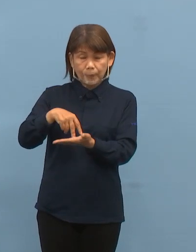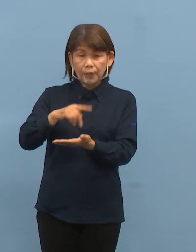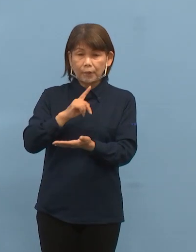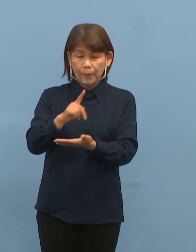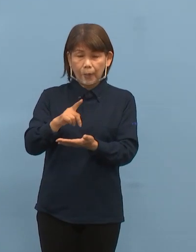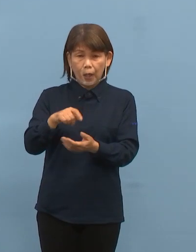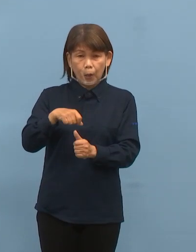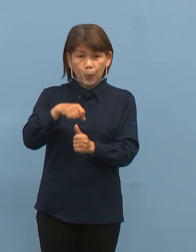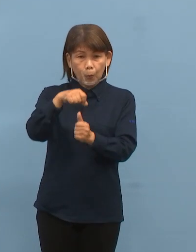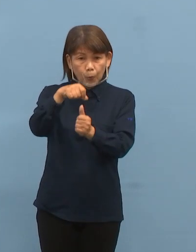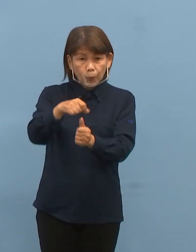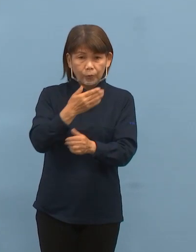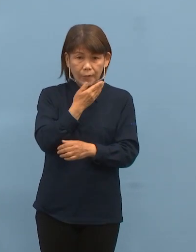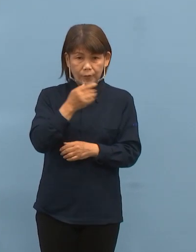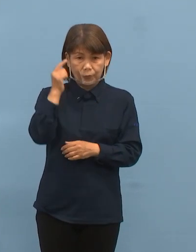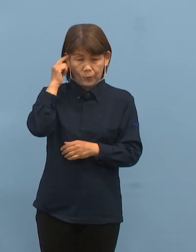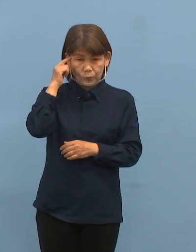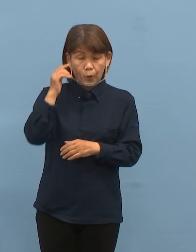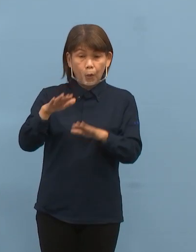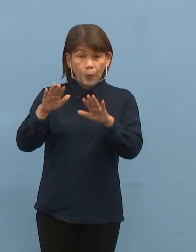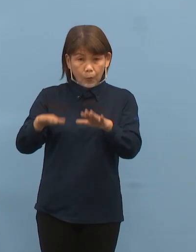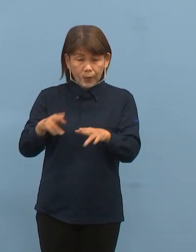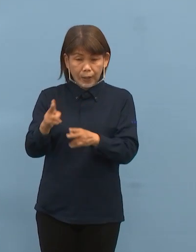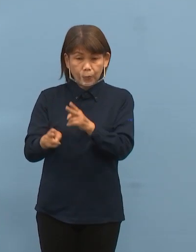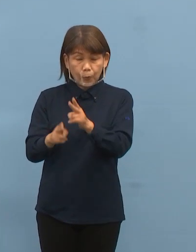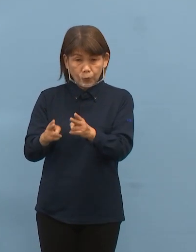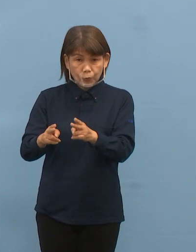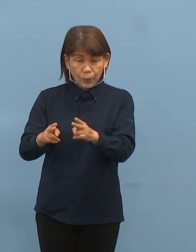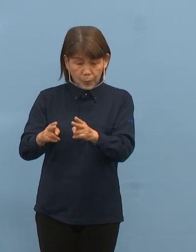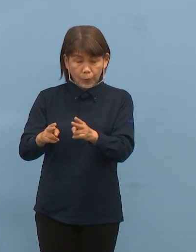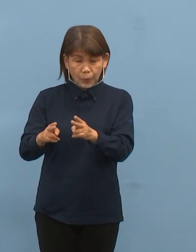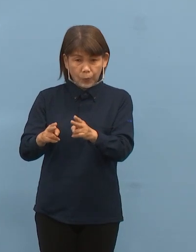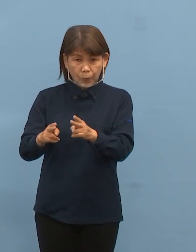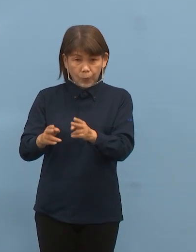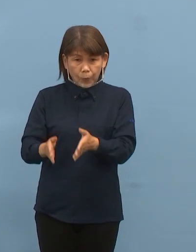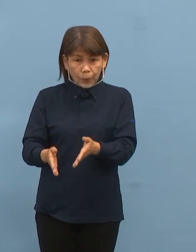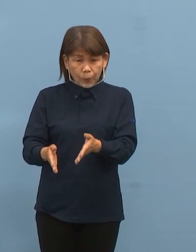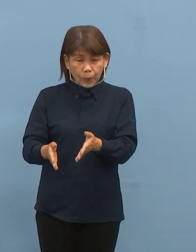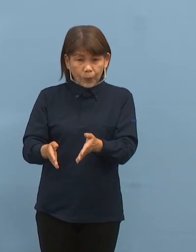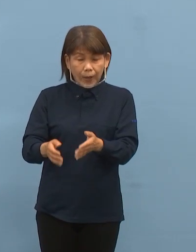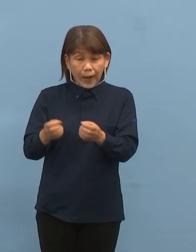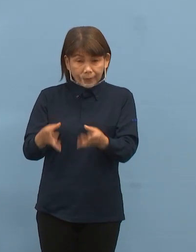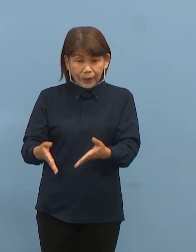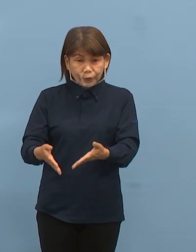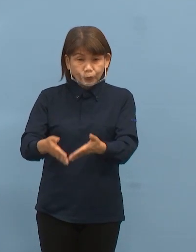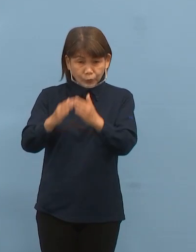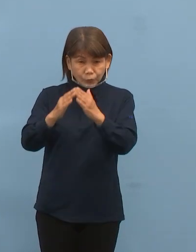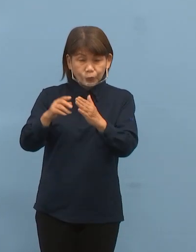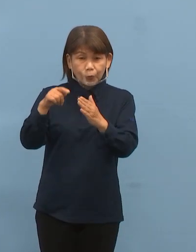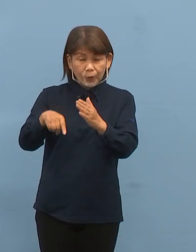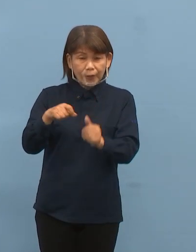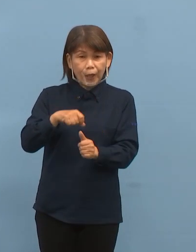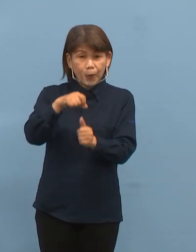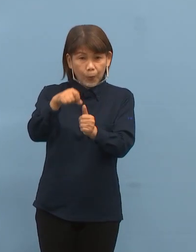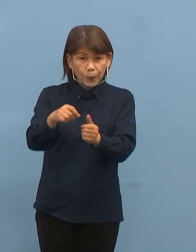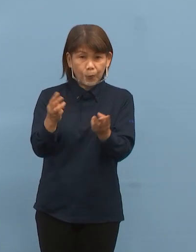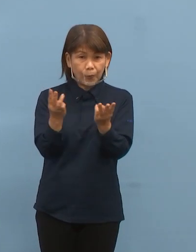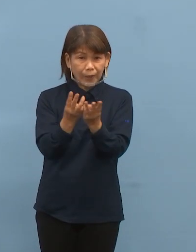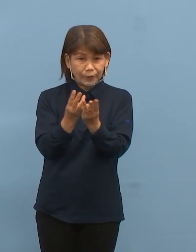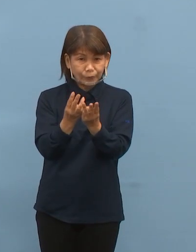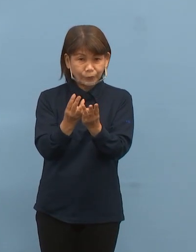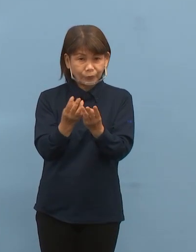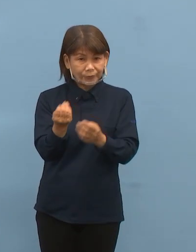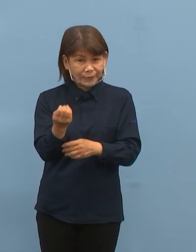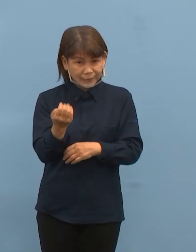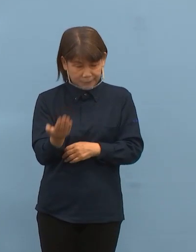ど、はい、今回の増設で何人ぐらい雇用が増えるか把握なさっていうのであれば教えてください。 すいません、ちょっと担当からよろしい